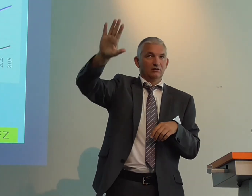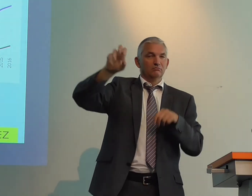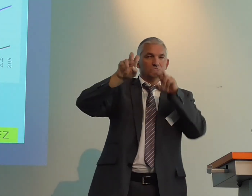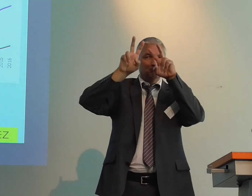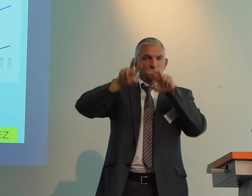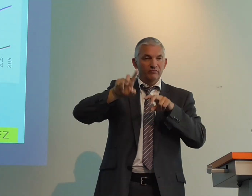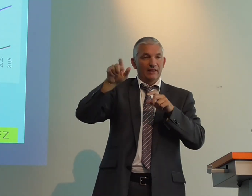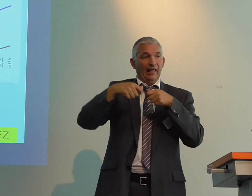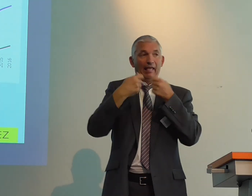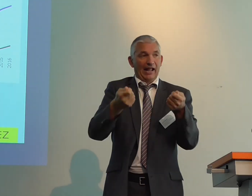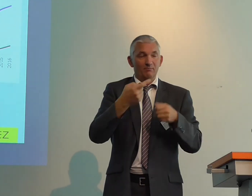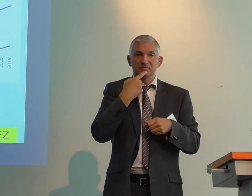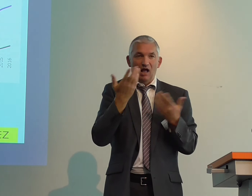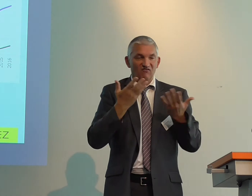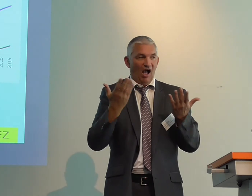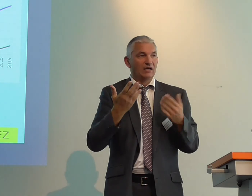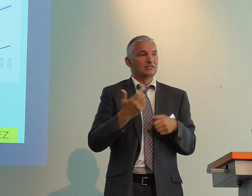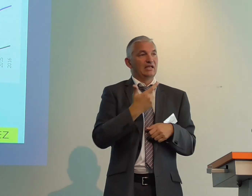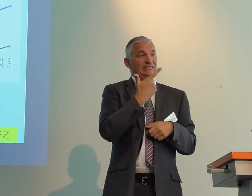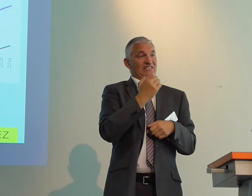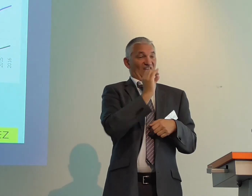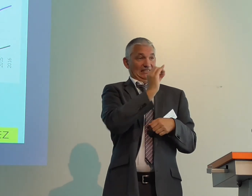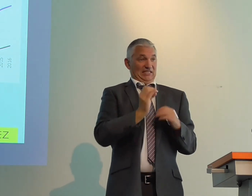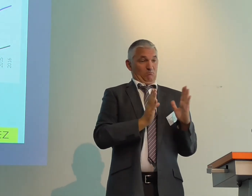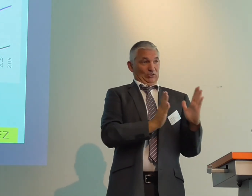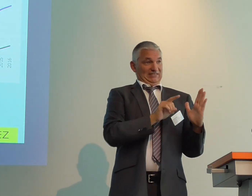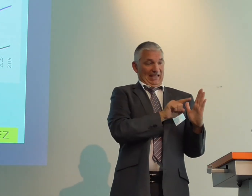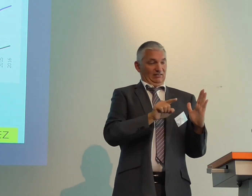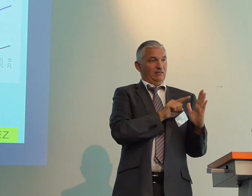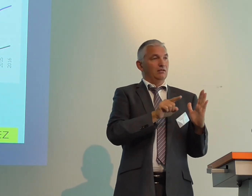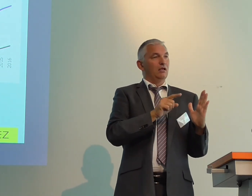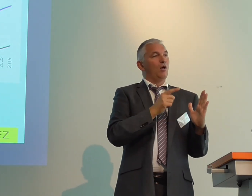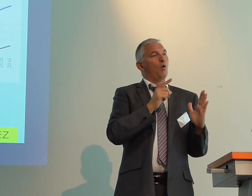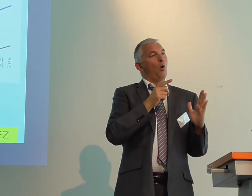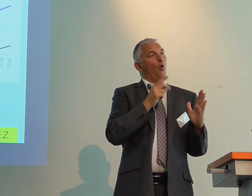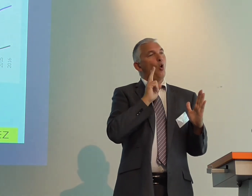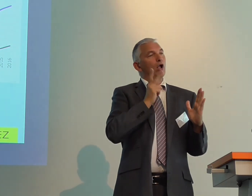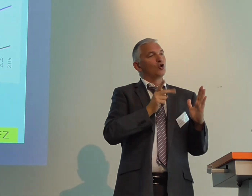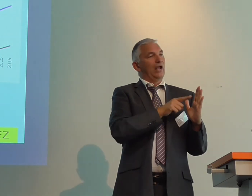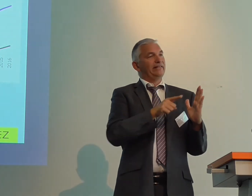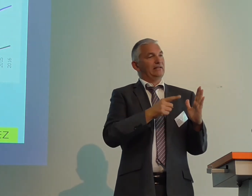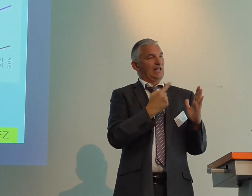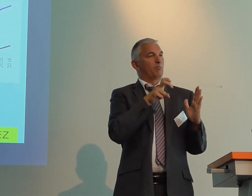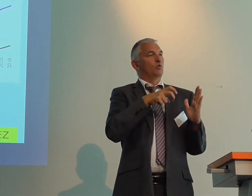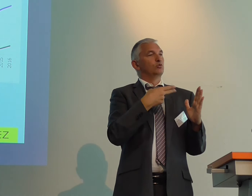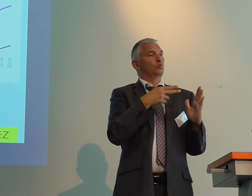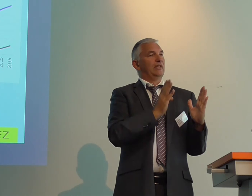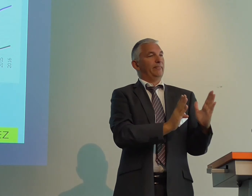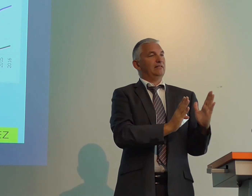gegeben, die heißt Ofcom. Und das Ergebnis sagt, dass 20% der Untertitelnutzer